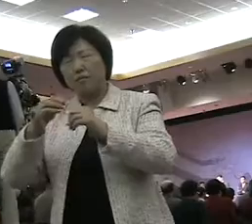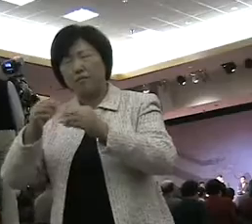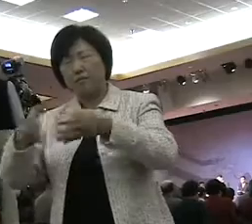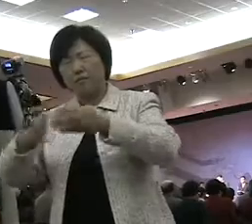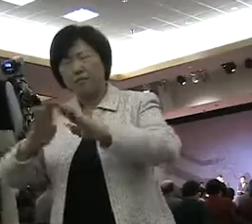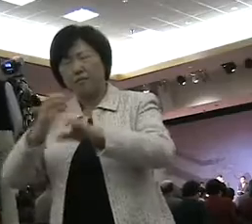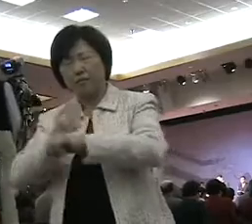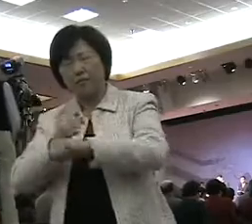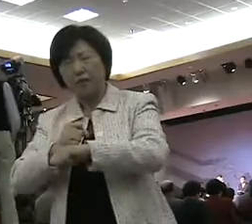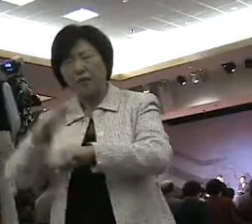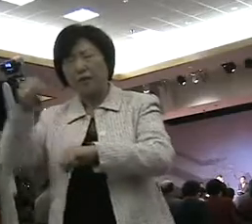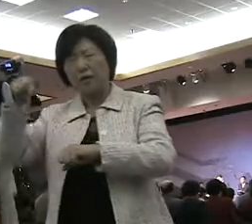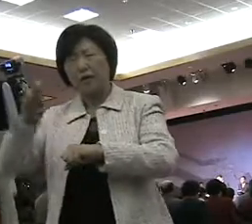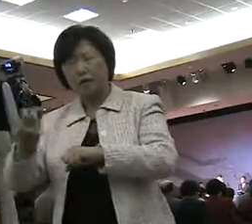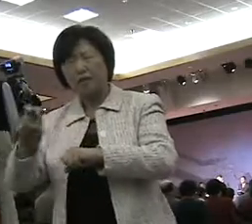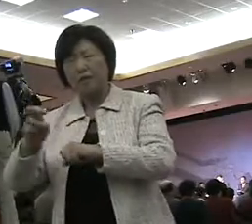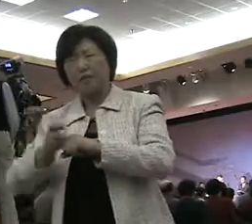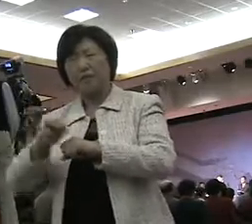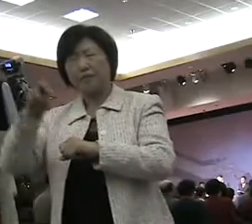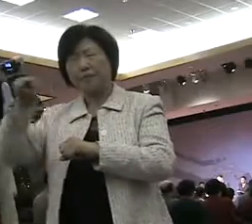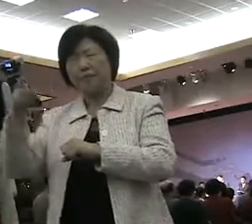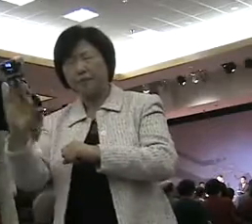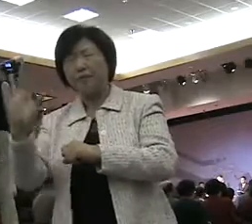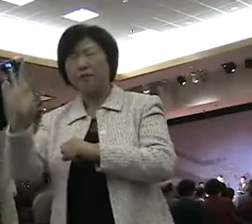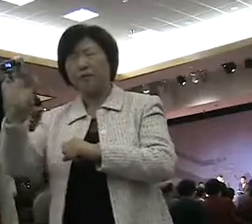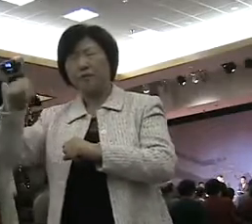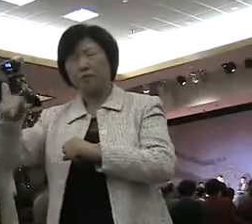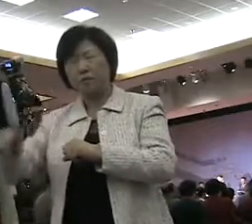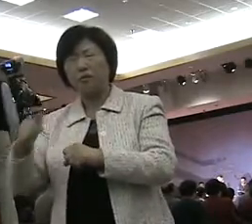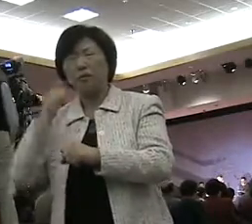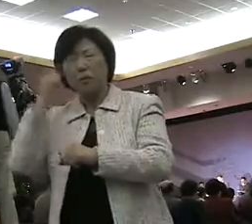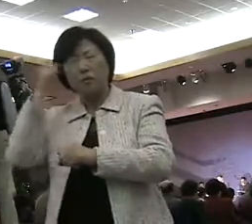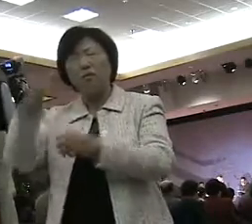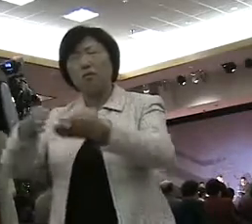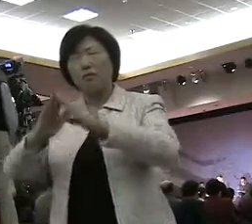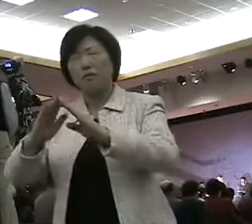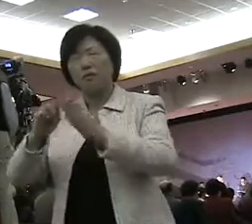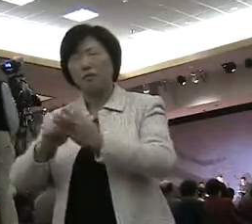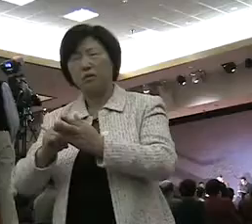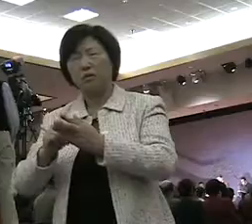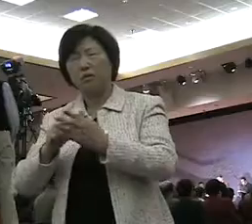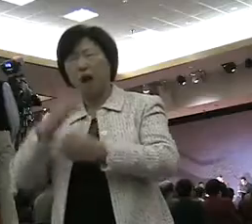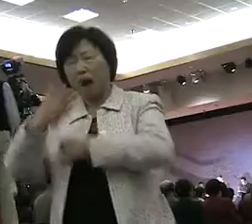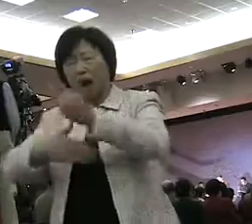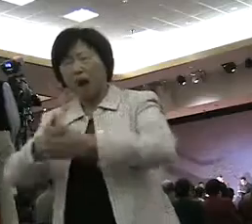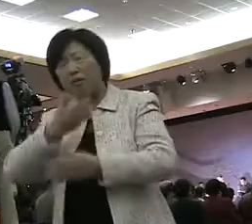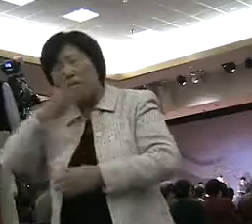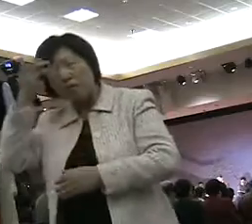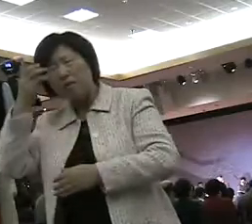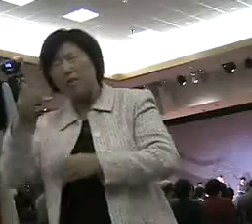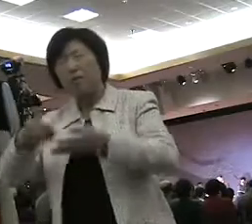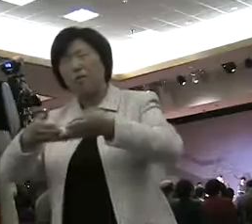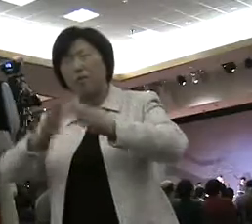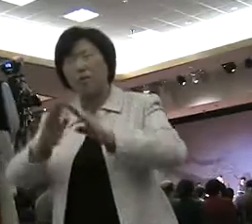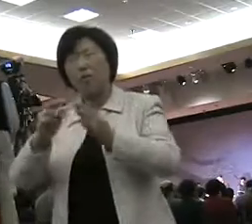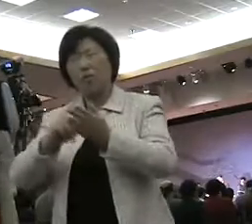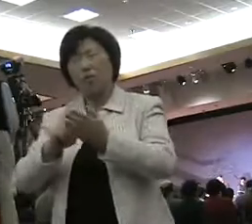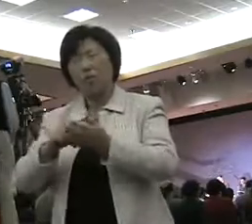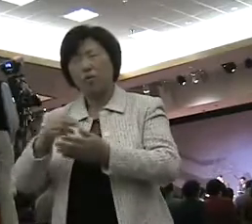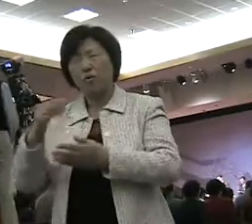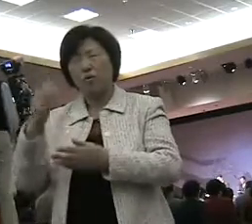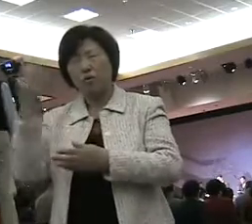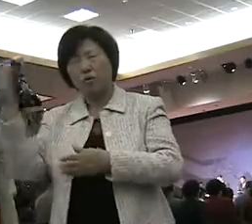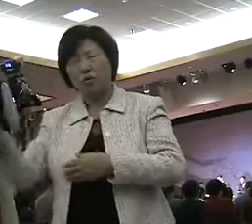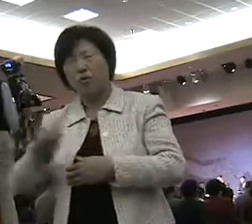세우시고 킹덤드림의 꿈과 비전을 세우심을 감사드립니다. 킹덤드림을 이끄시고 선봉에 서시는 김승우 담임 목사님에게